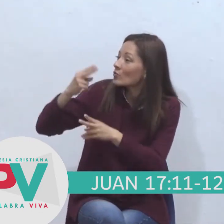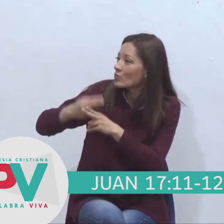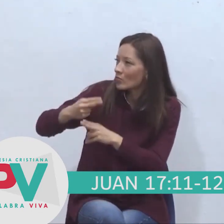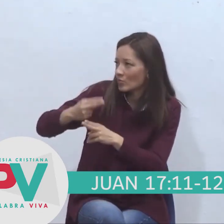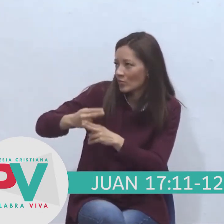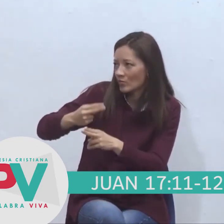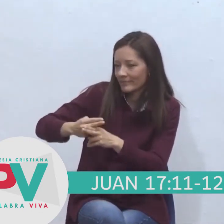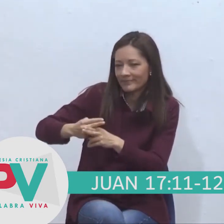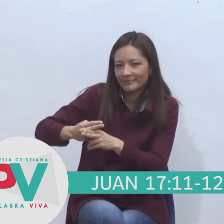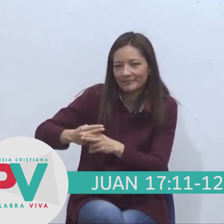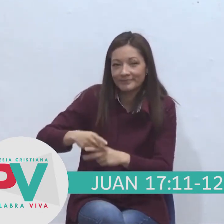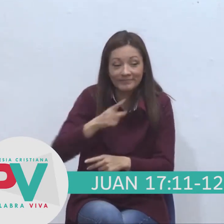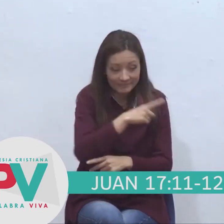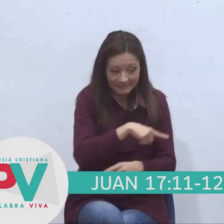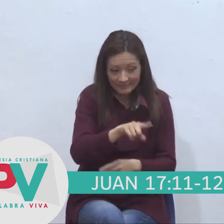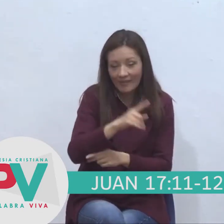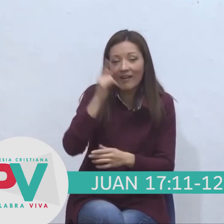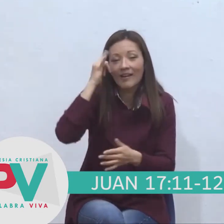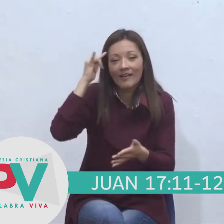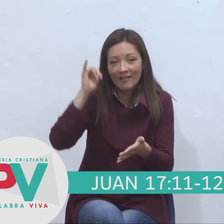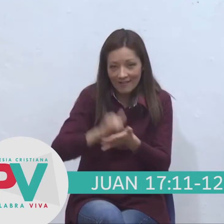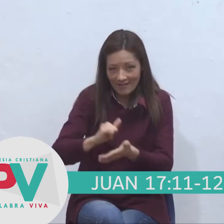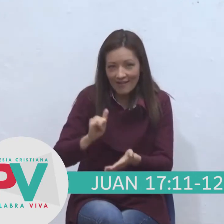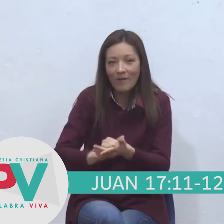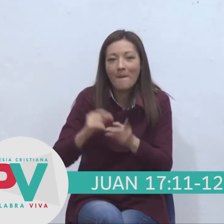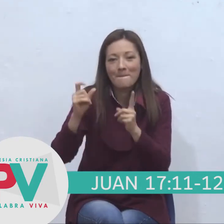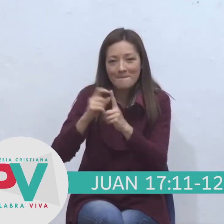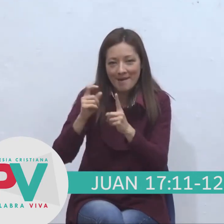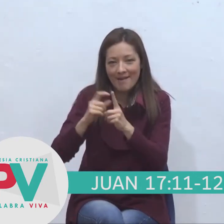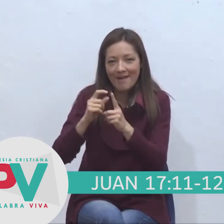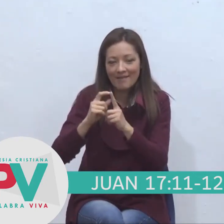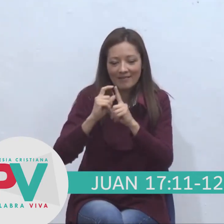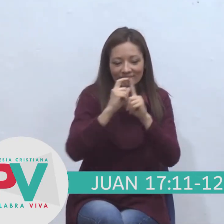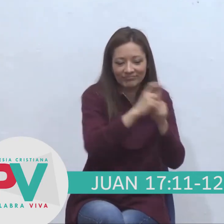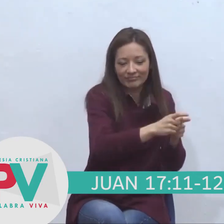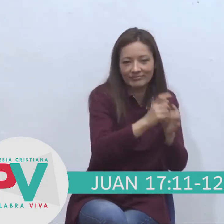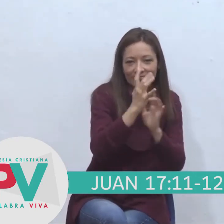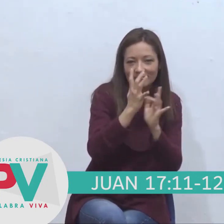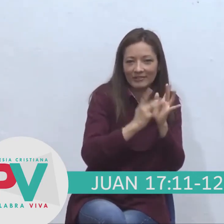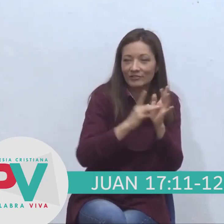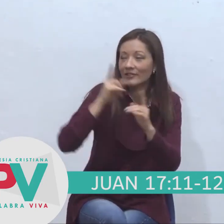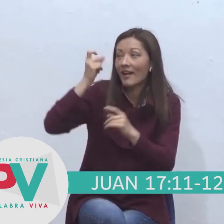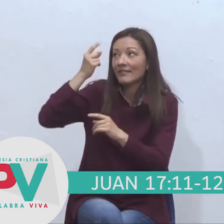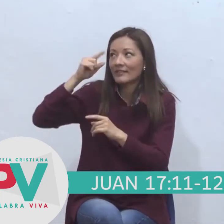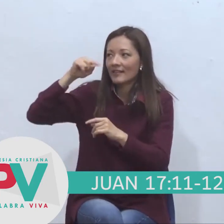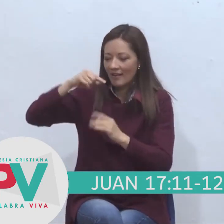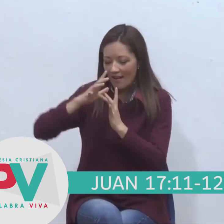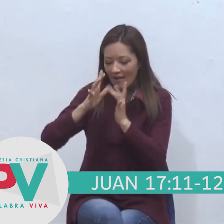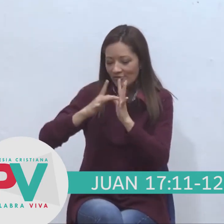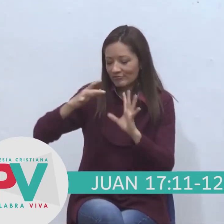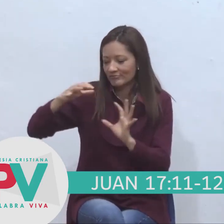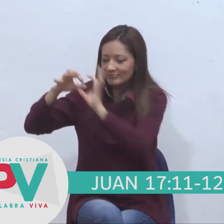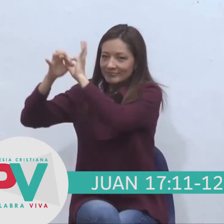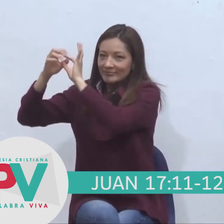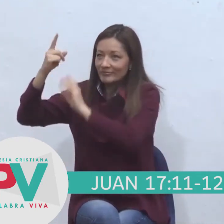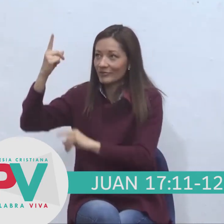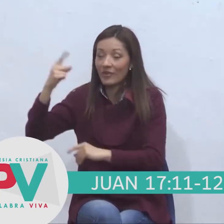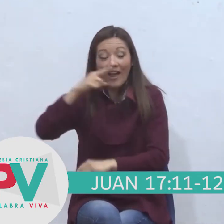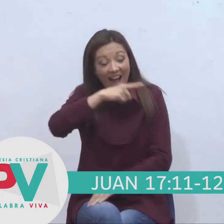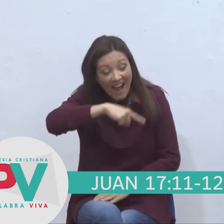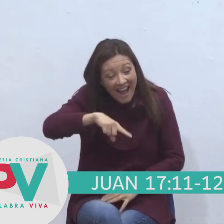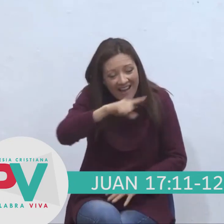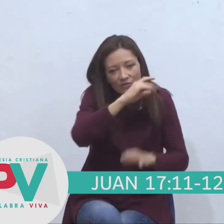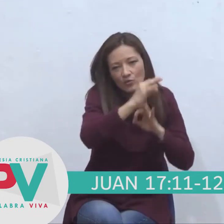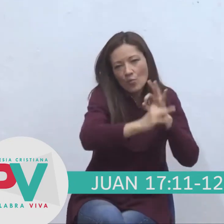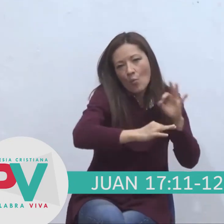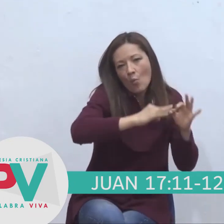en la palabra que yo les di, y han entendido que yo vine de ti. O sea que esos son los que van a ser